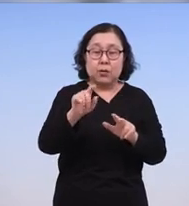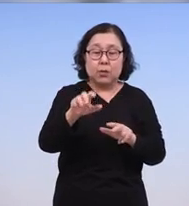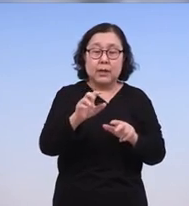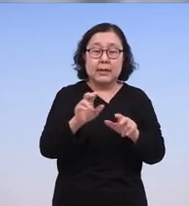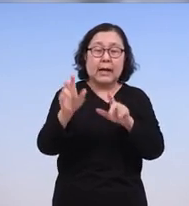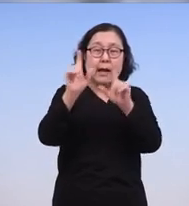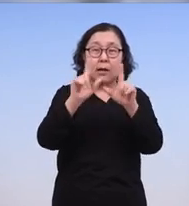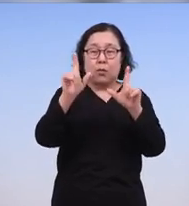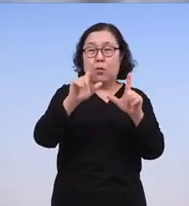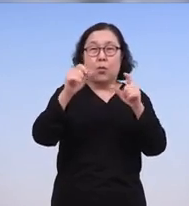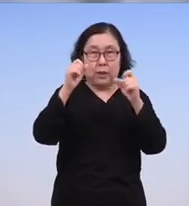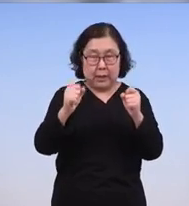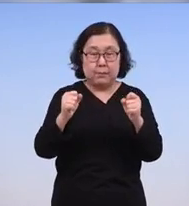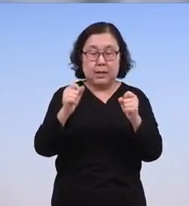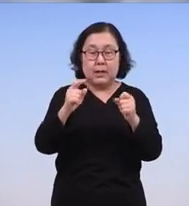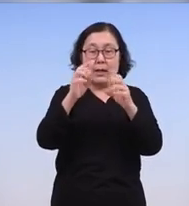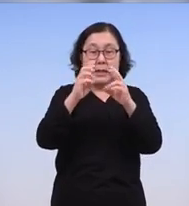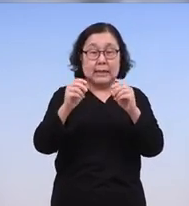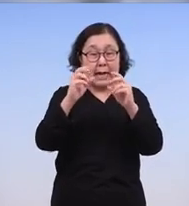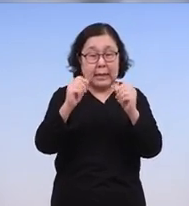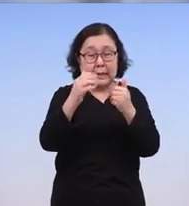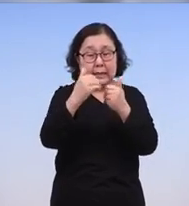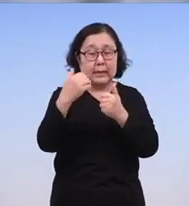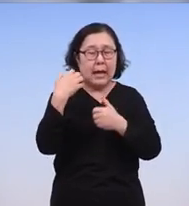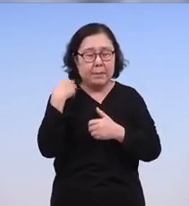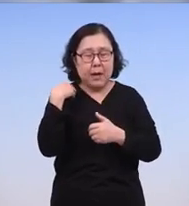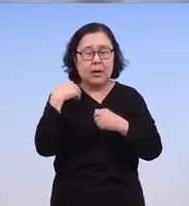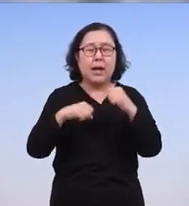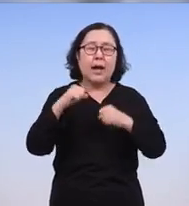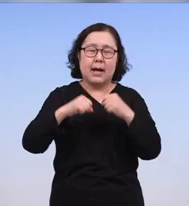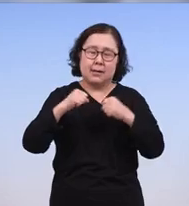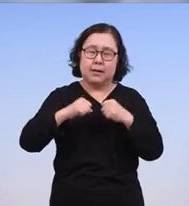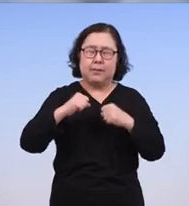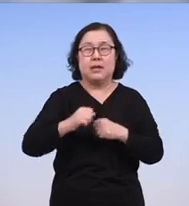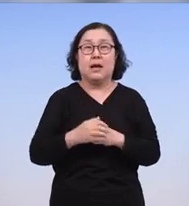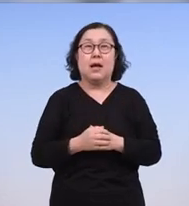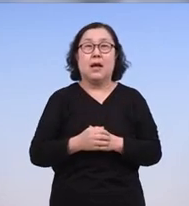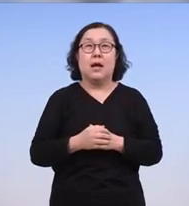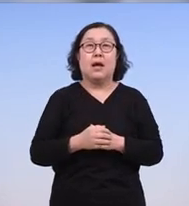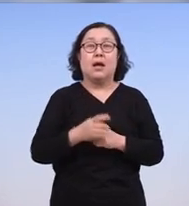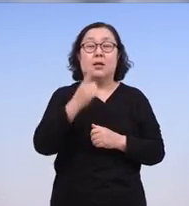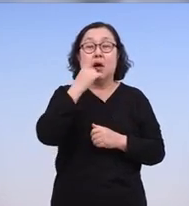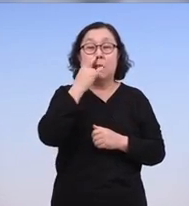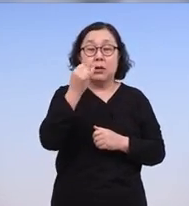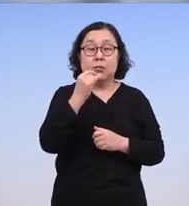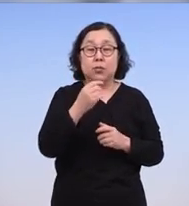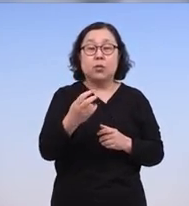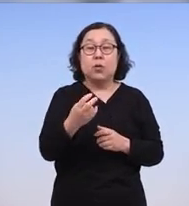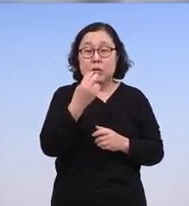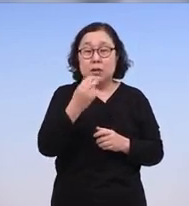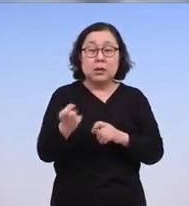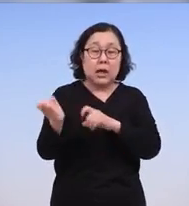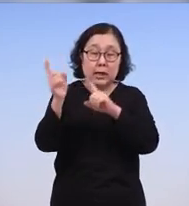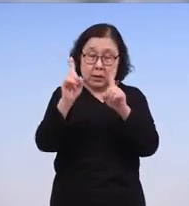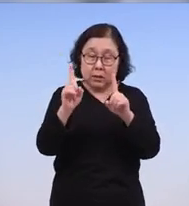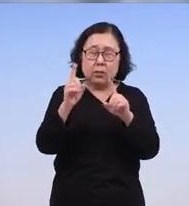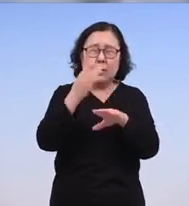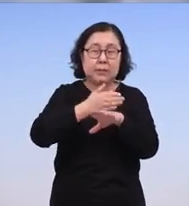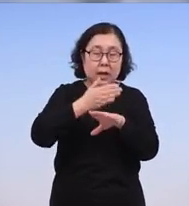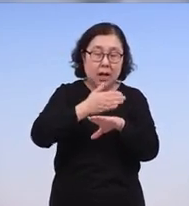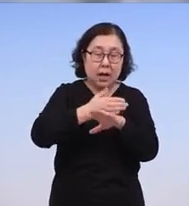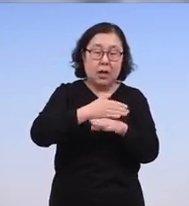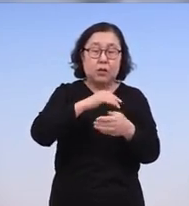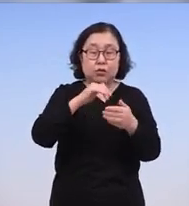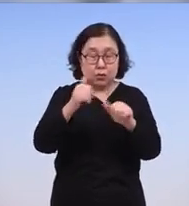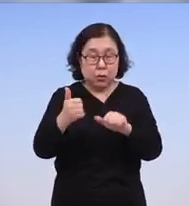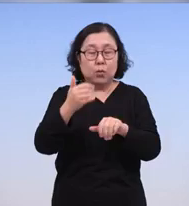즐기는 곳이 아니라 그 사명을 행하는 곳이라는 거, 그 따라서 또 사신 걸 지금 너무너무 기쁘게 또 살아가시는 거 아닙니까?